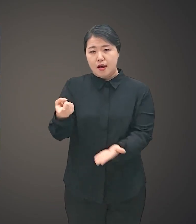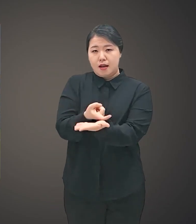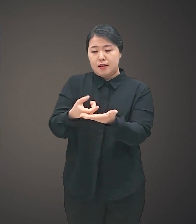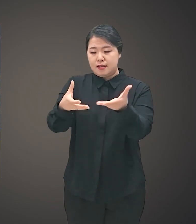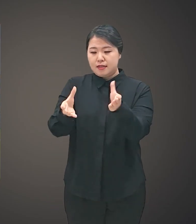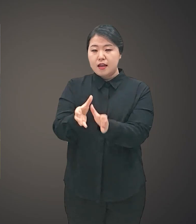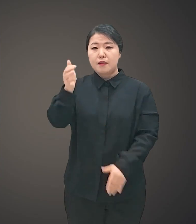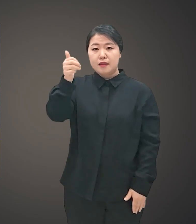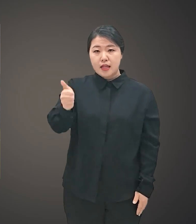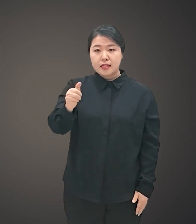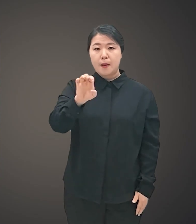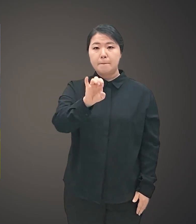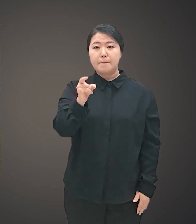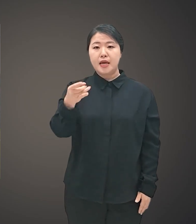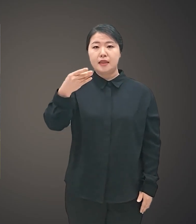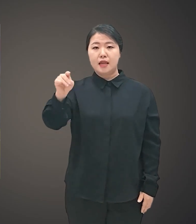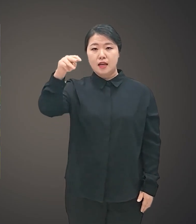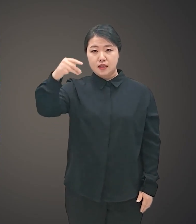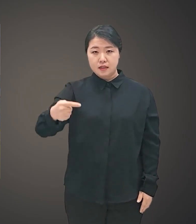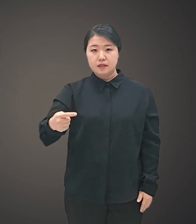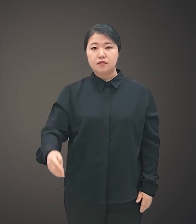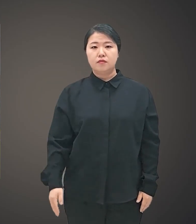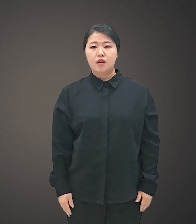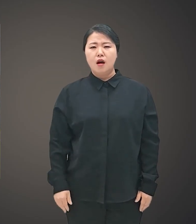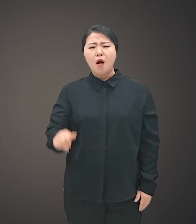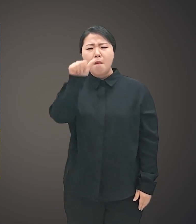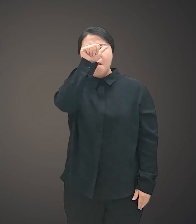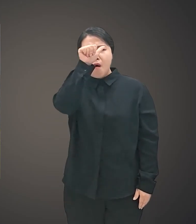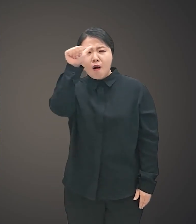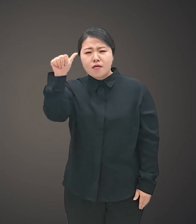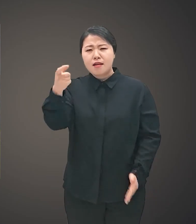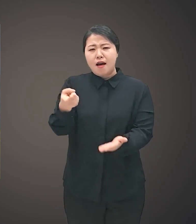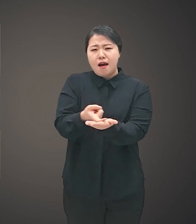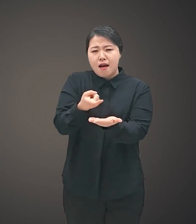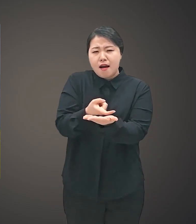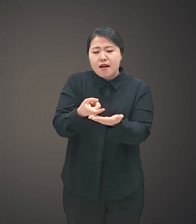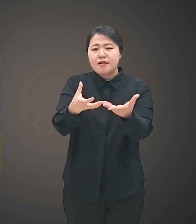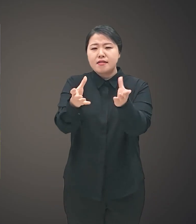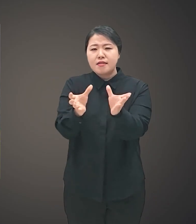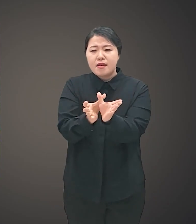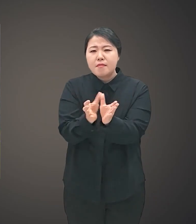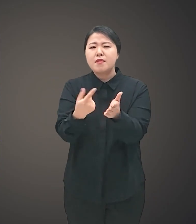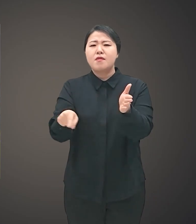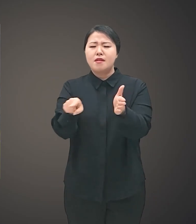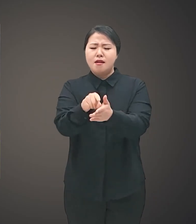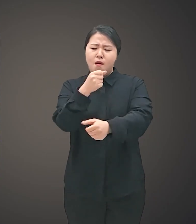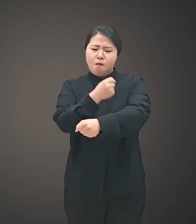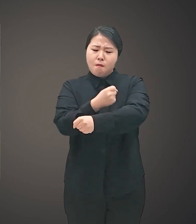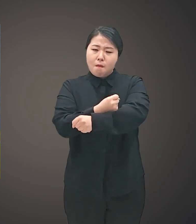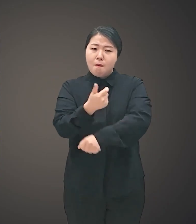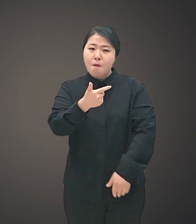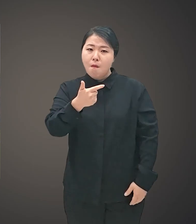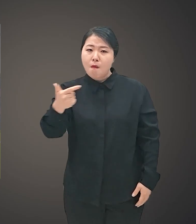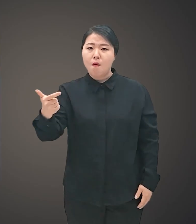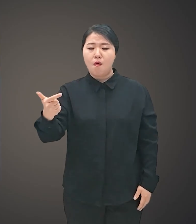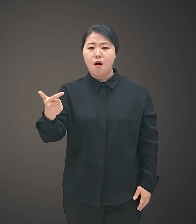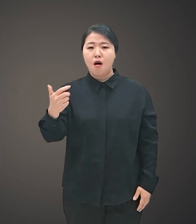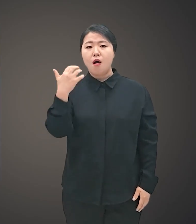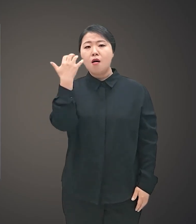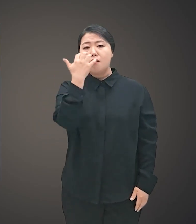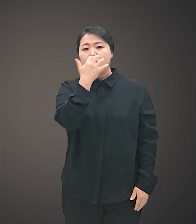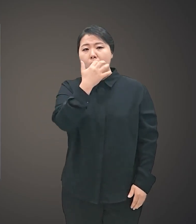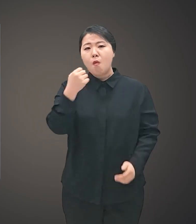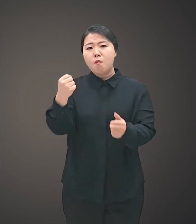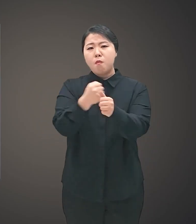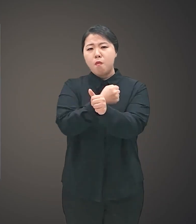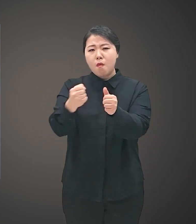아버지이자 아이스하키단의 단장인 페테르, 그는 한평생 마을의 아이스하키 팀을 위해 헌신한 인물이다. 페테르와